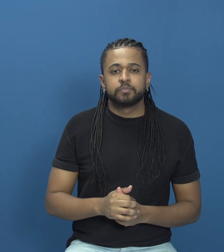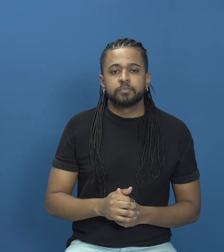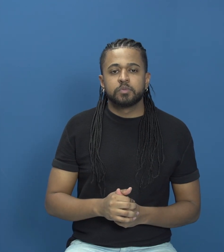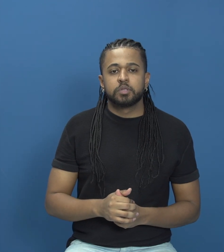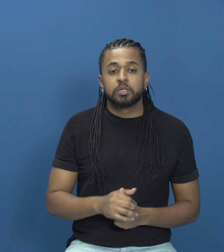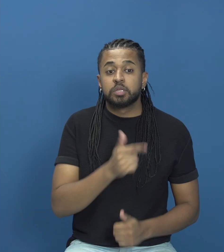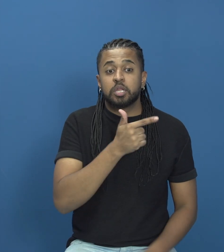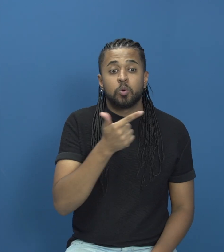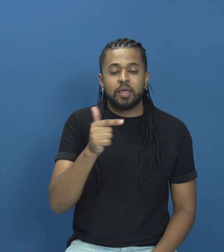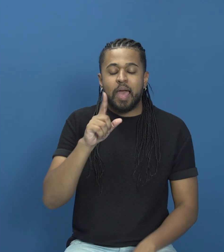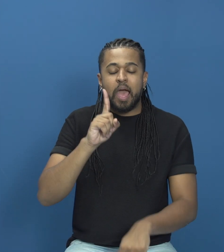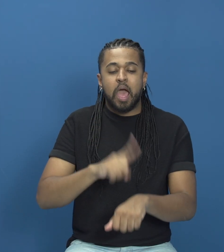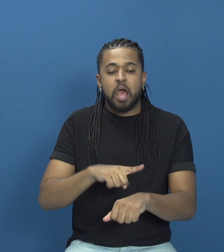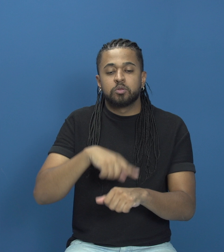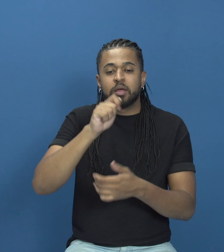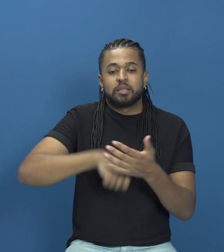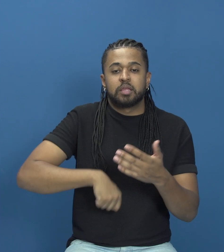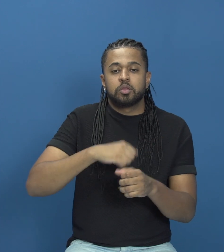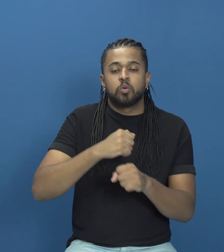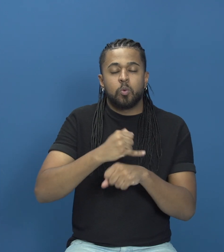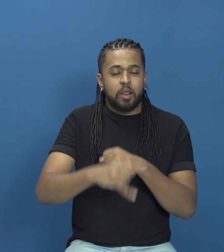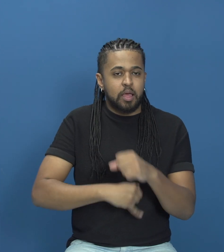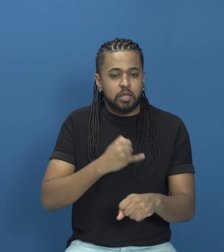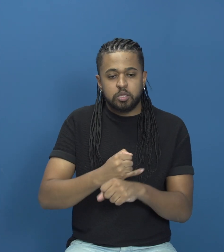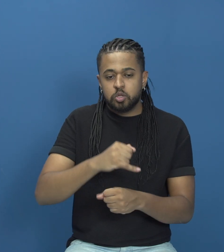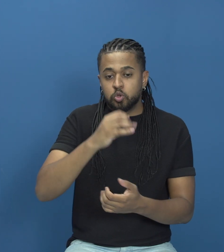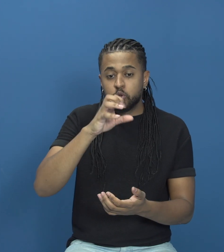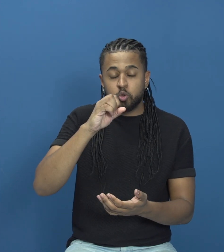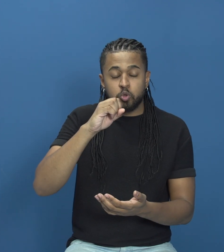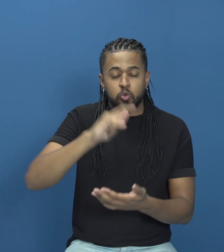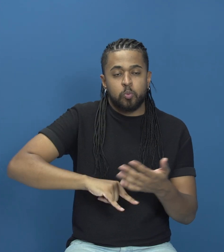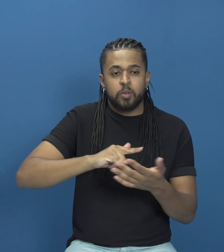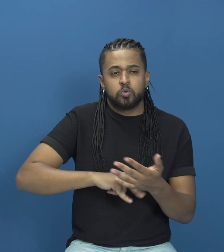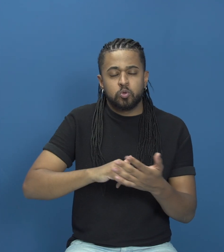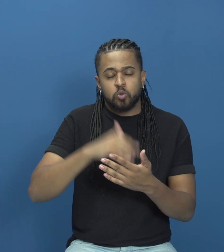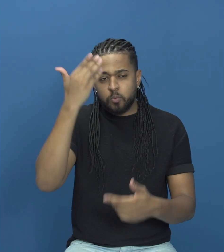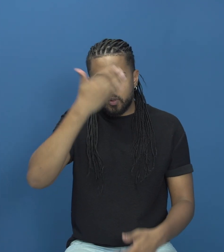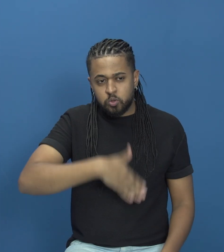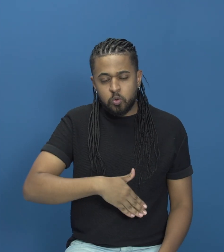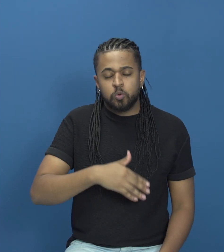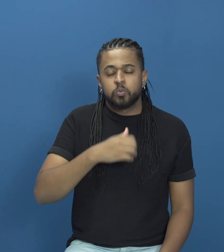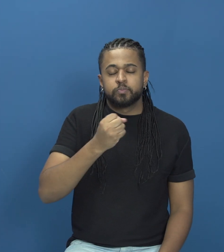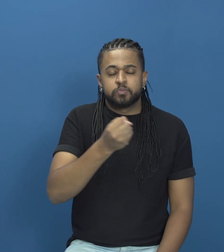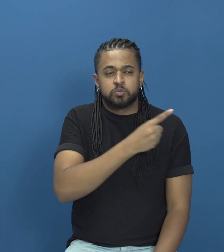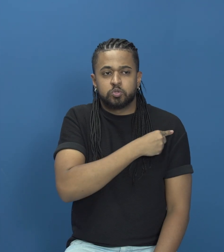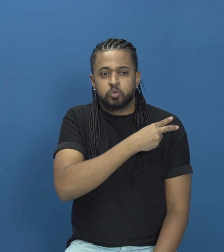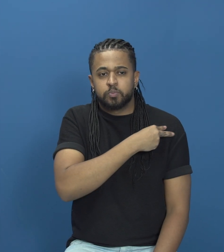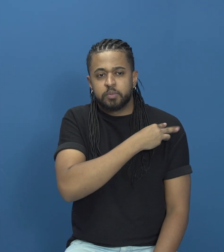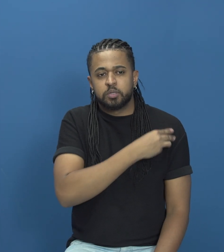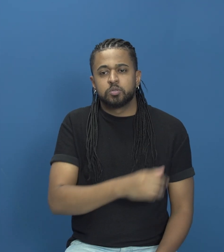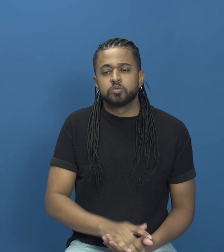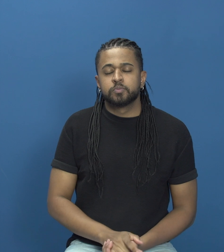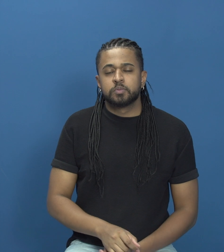não possuírem, no ato do cadastro online, os documentos comprobatórios de conclusão do ensino médio, abre